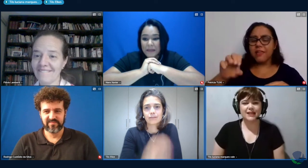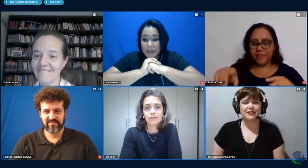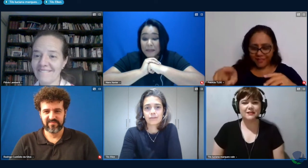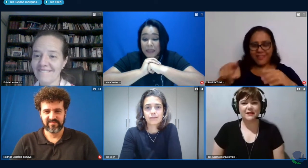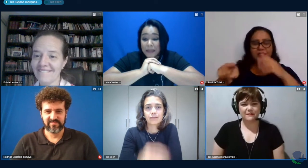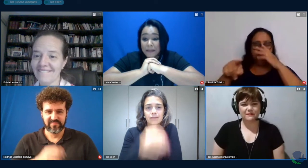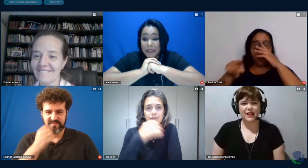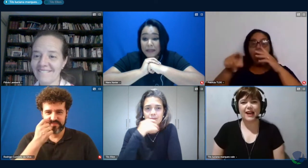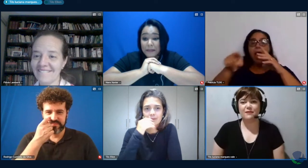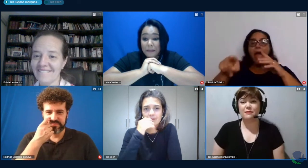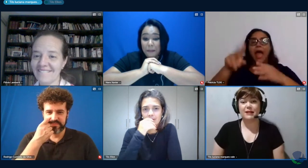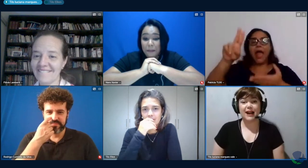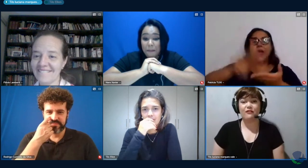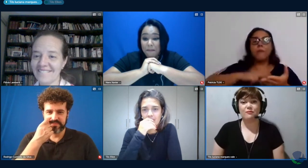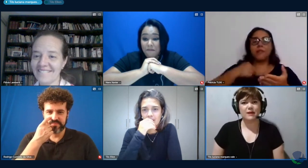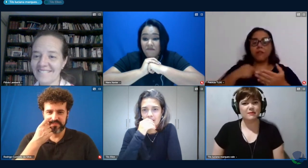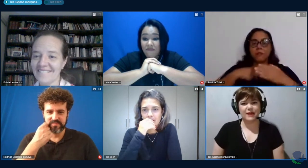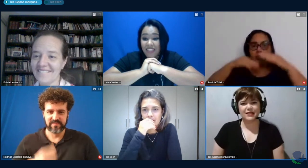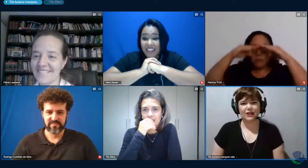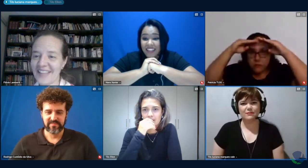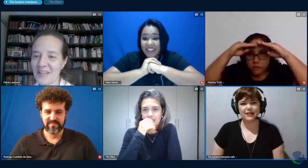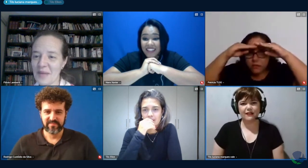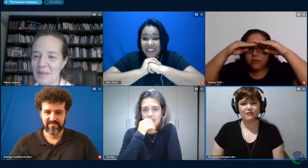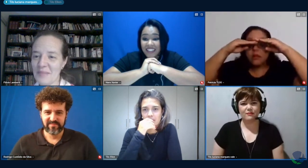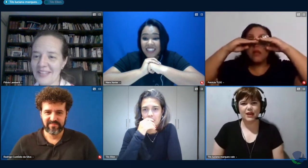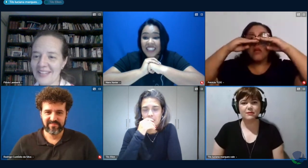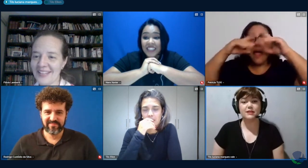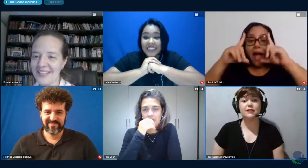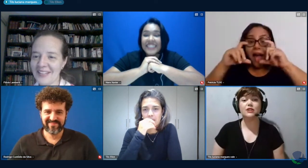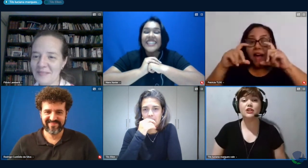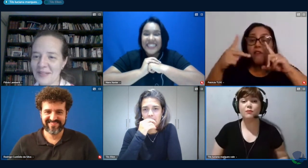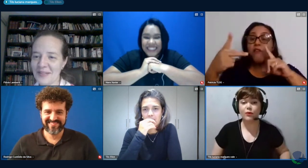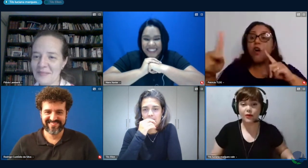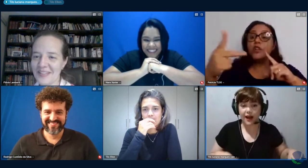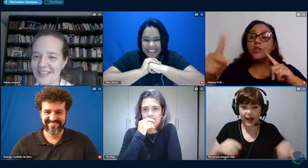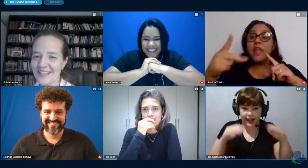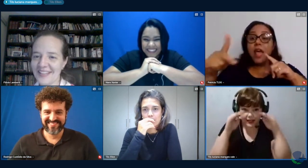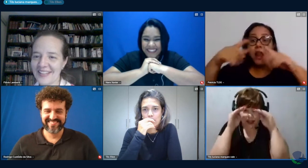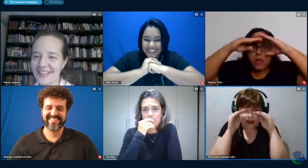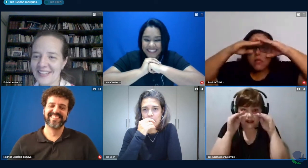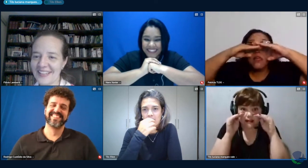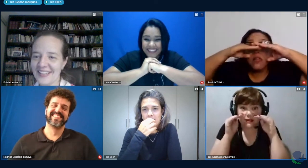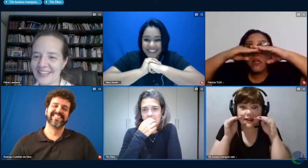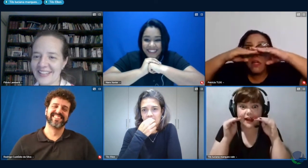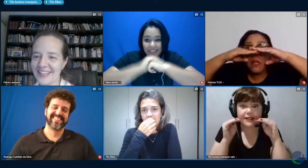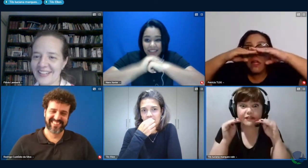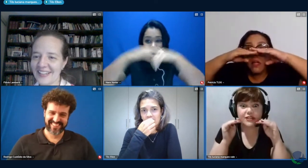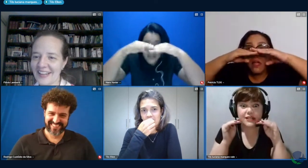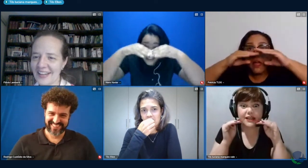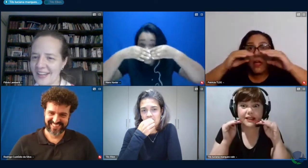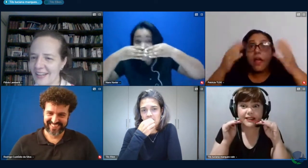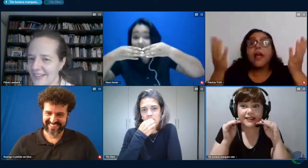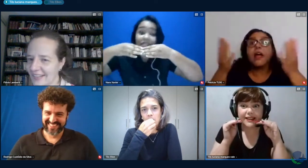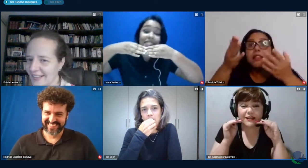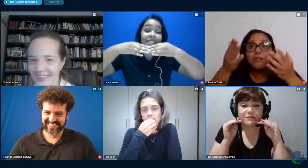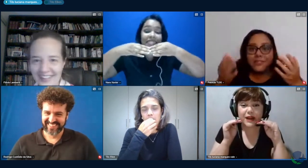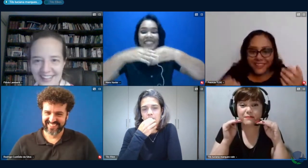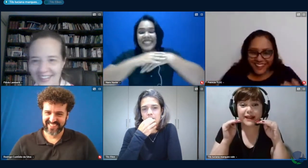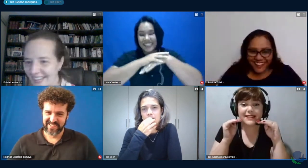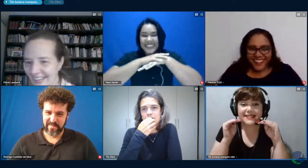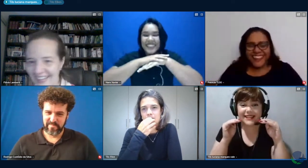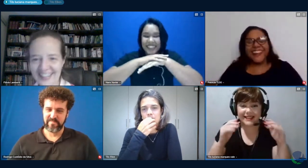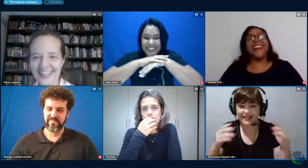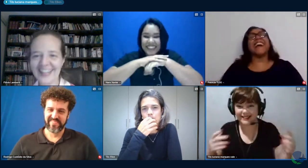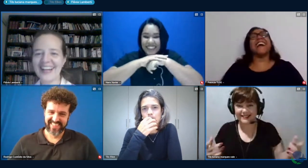Meme. Ela me mandava um meme, perdão, ela mandava um meme, assim, tipo, a carinha. Cadê você?